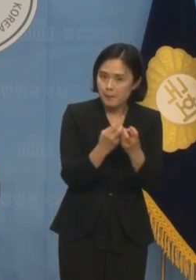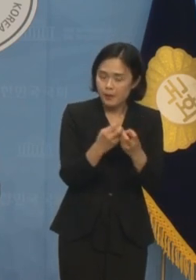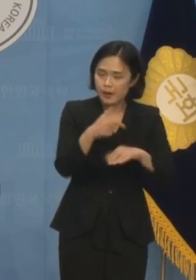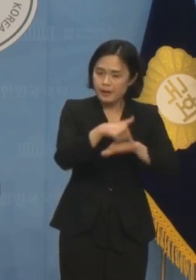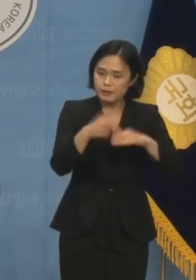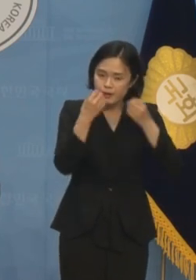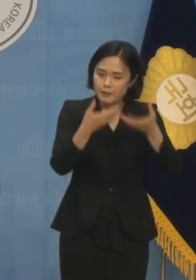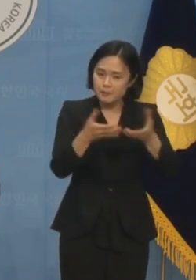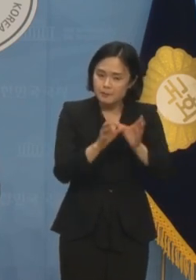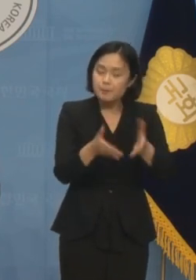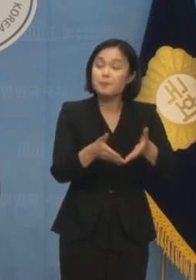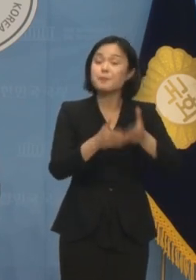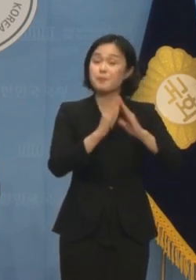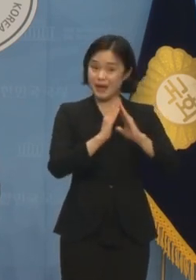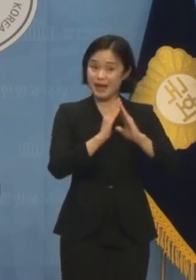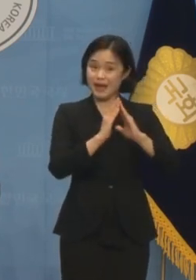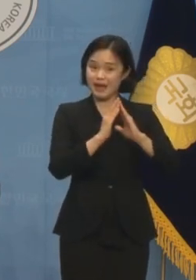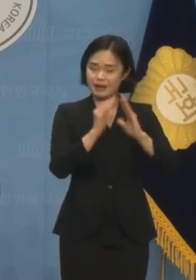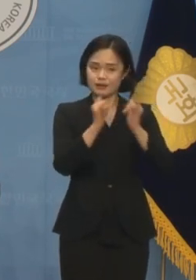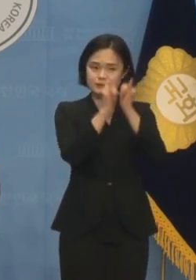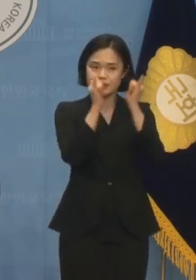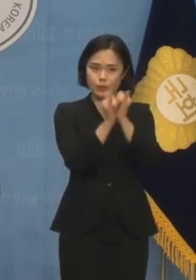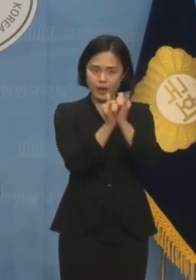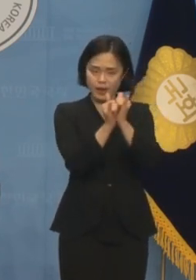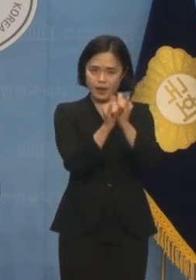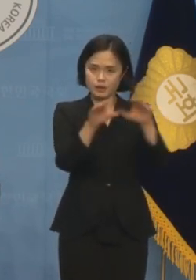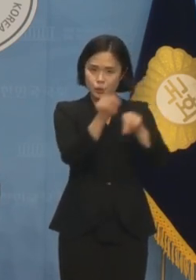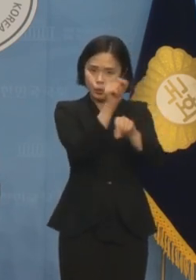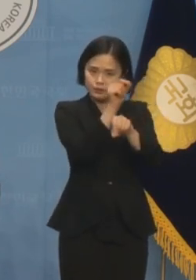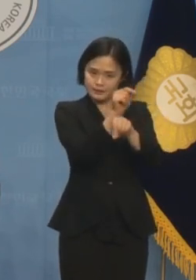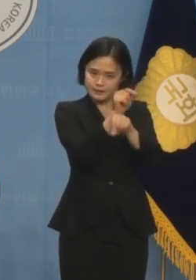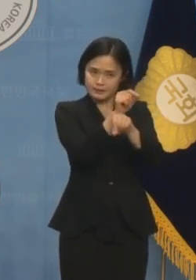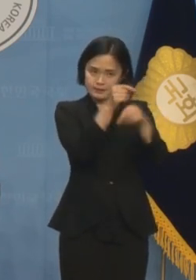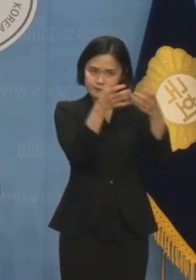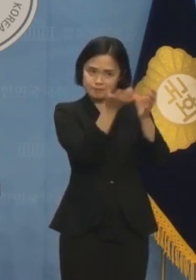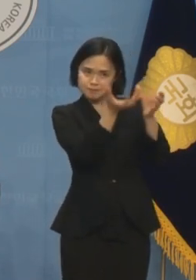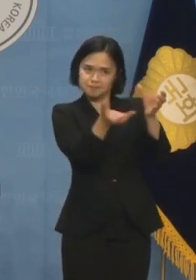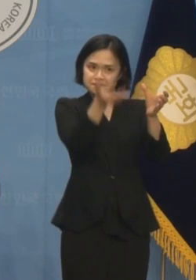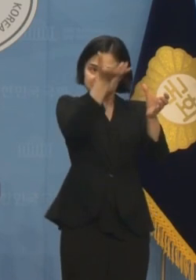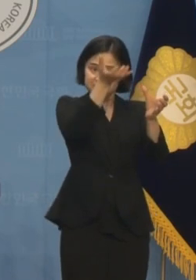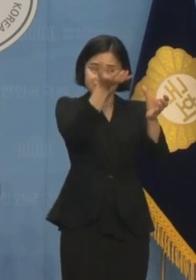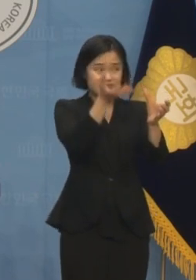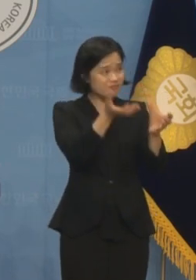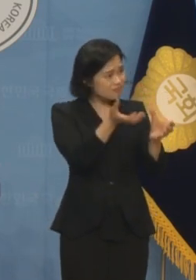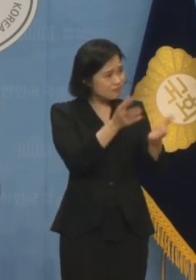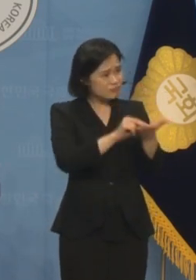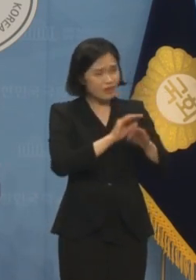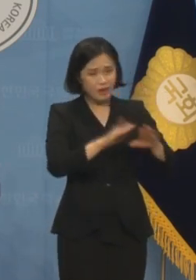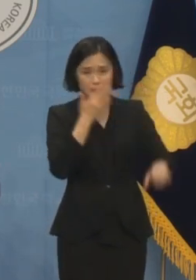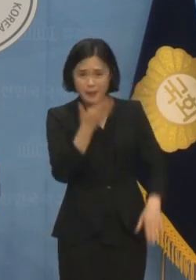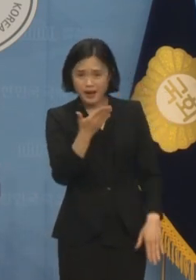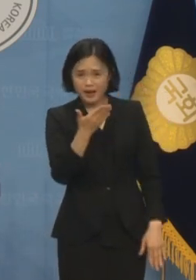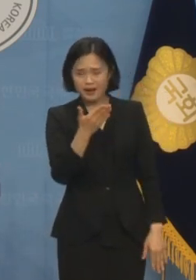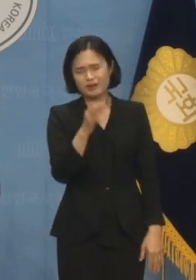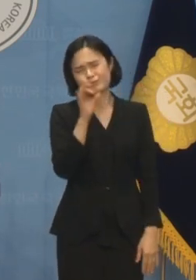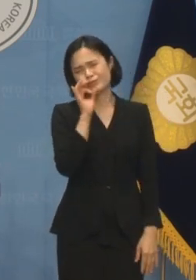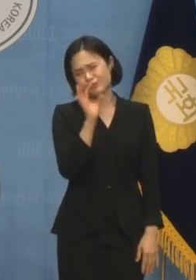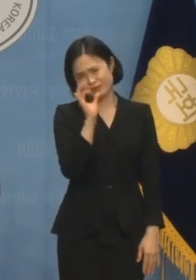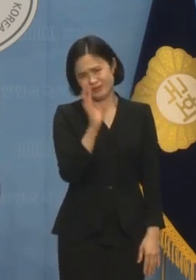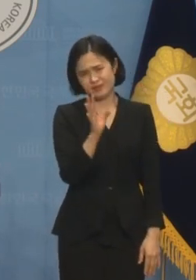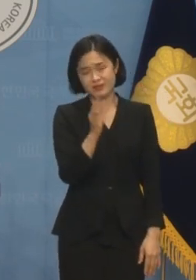장관을 사회부총리급으로 격상한다고 해결되지 않습니다. 젊은 세대가 미래에 대한 걱정